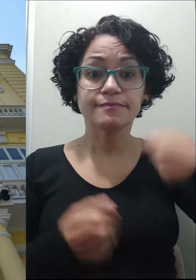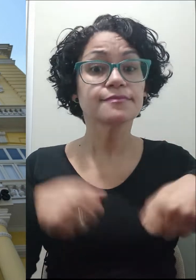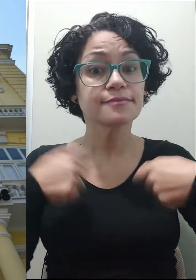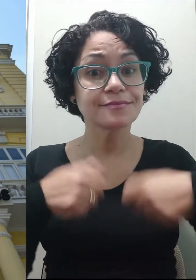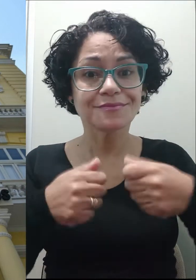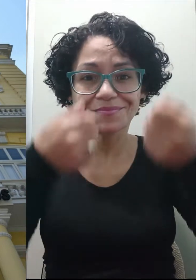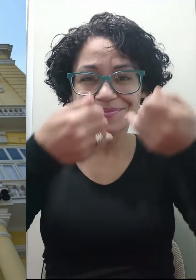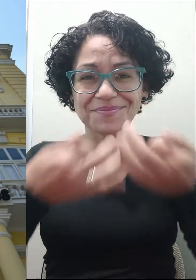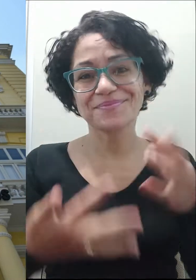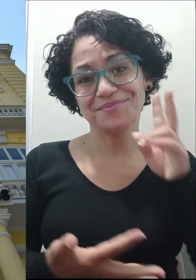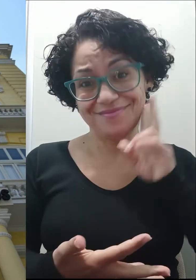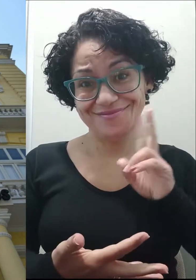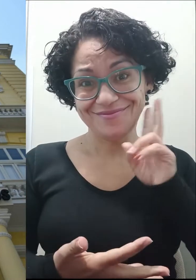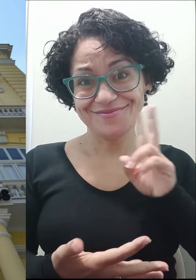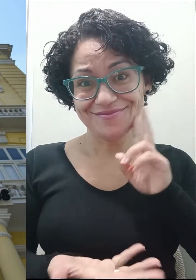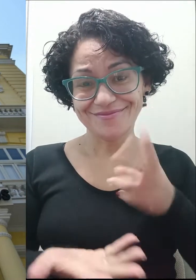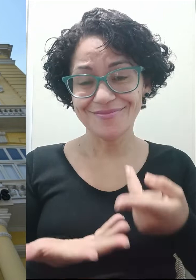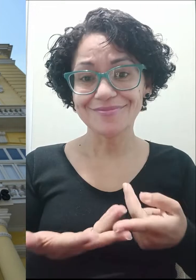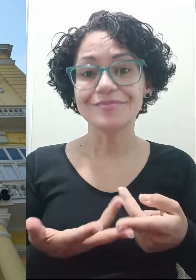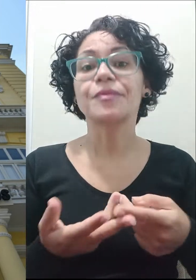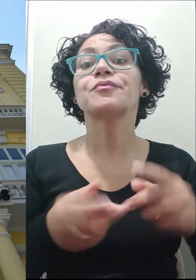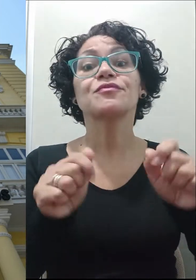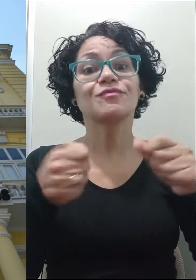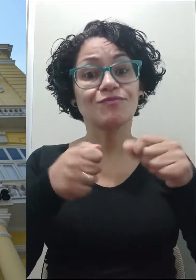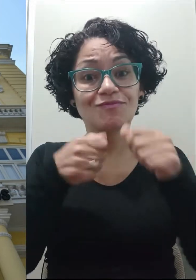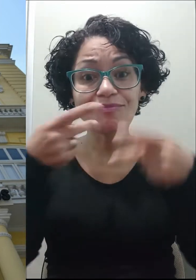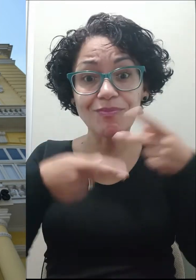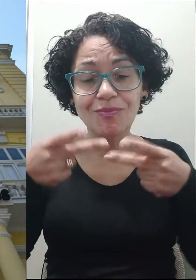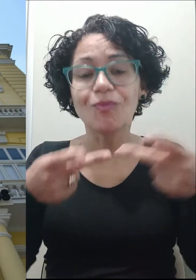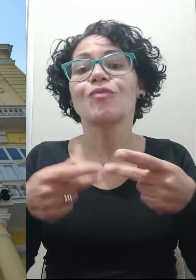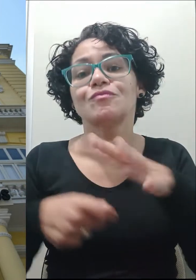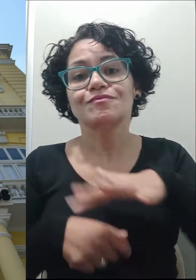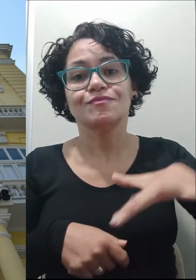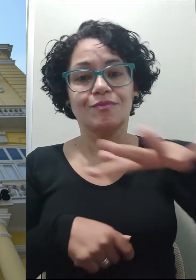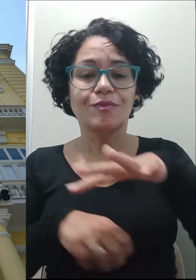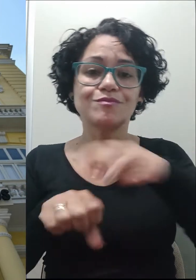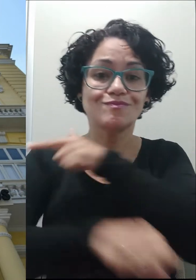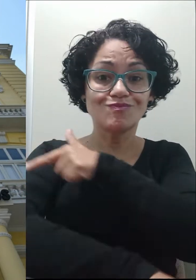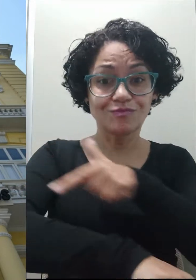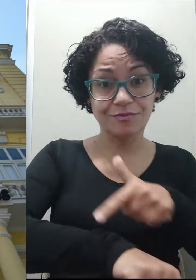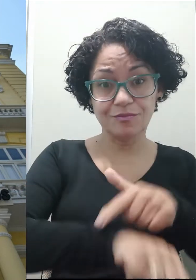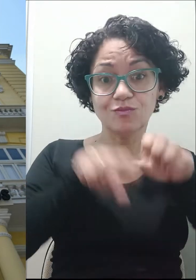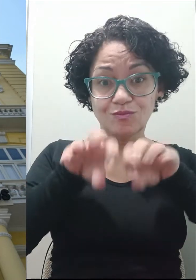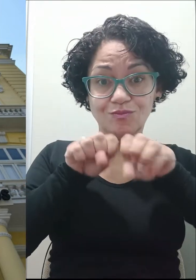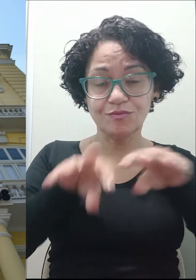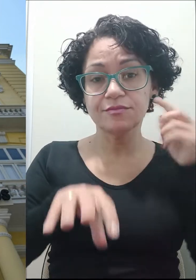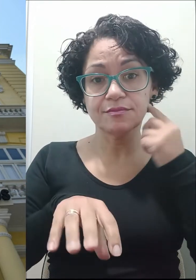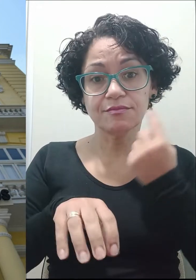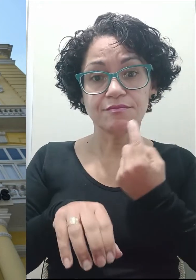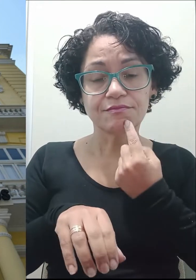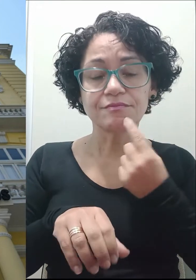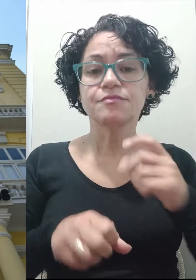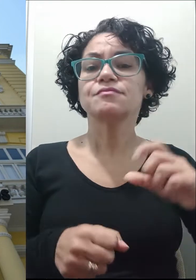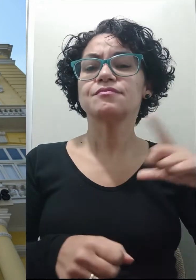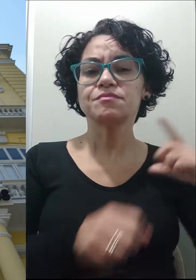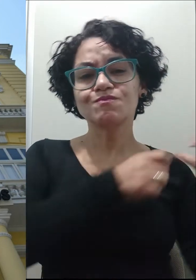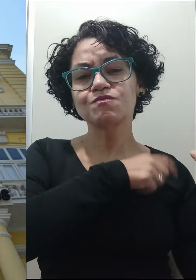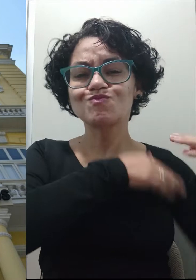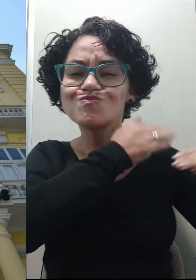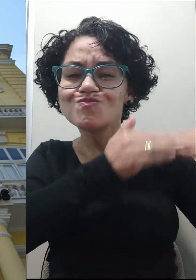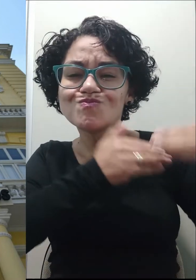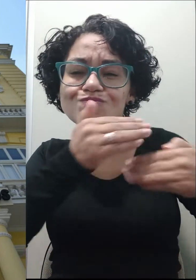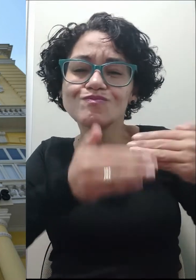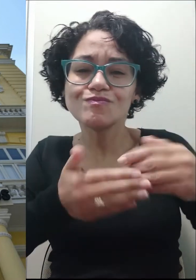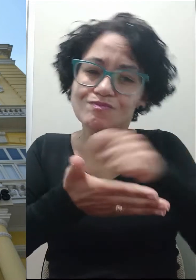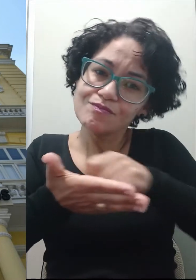inevitável que se conte essa história sem falar da educação de surdos. Realizar um resgate da trajetória dos